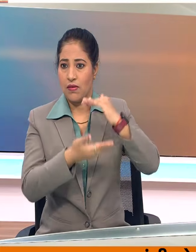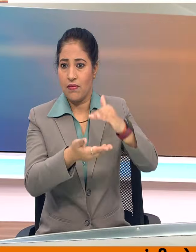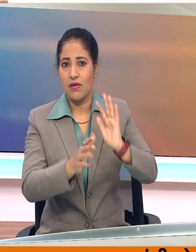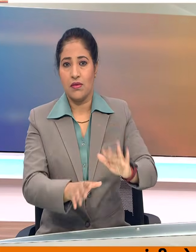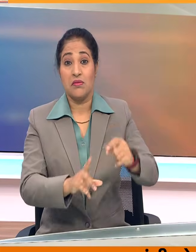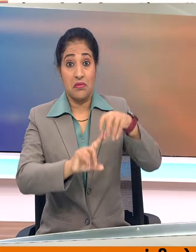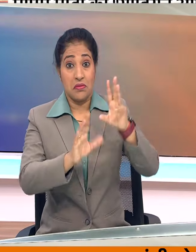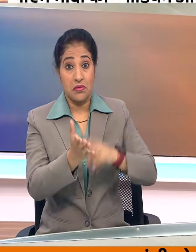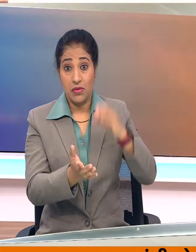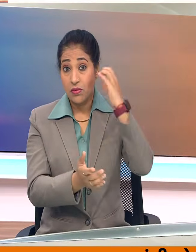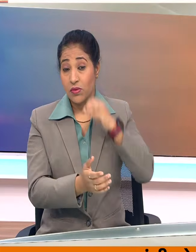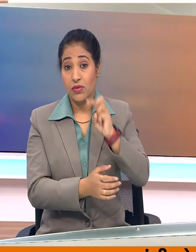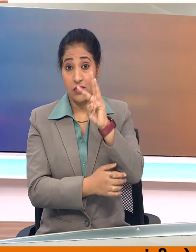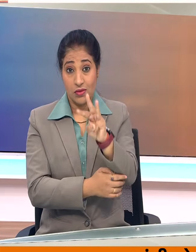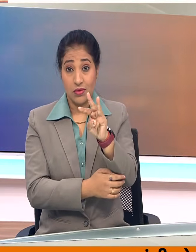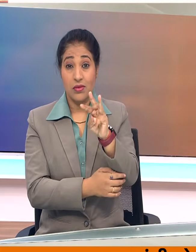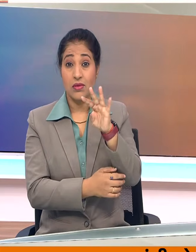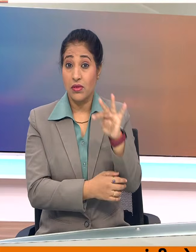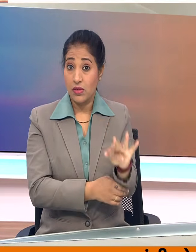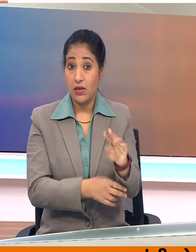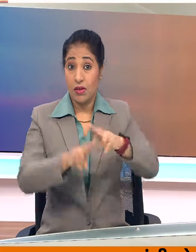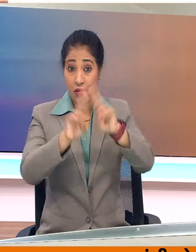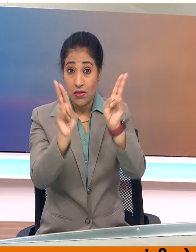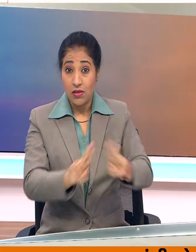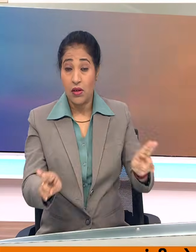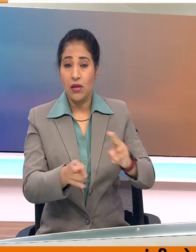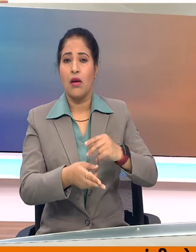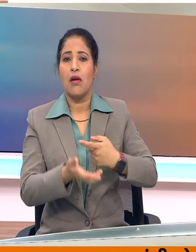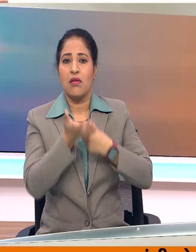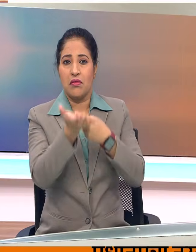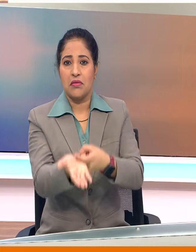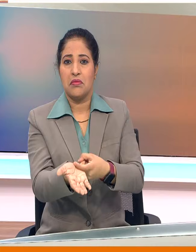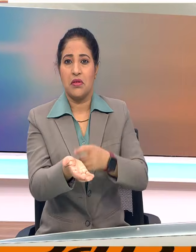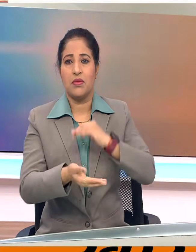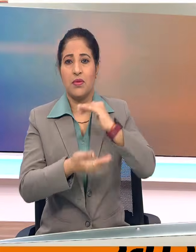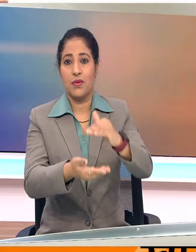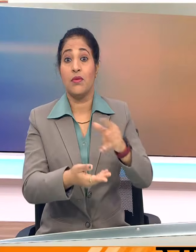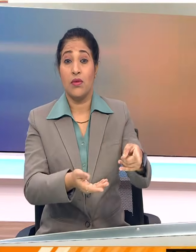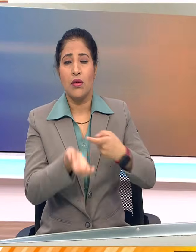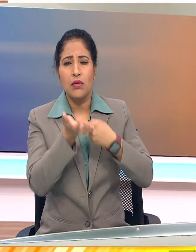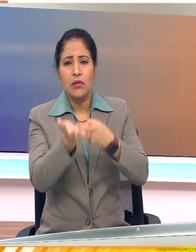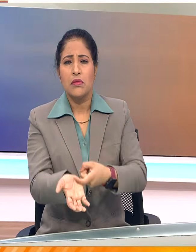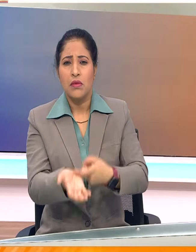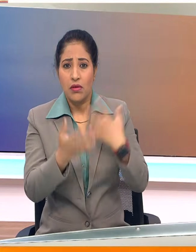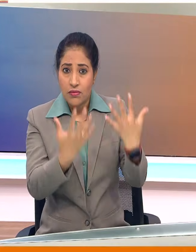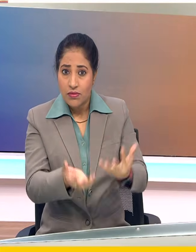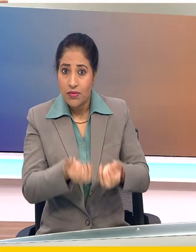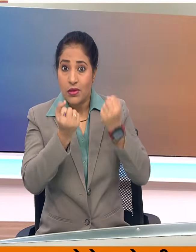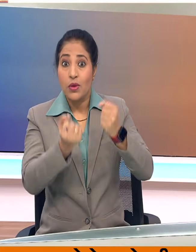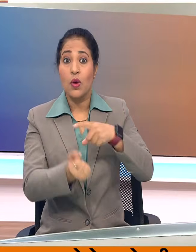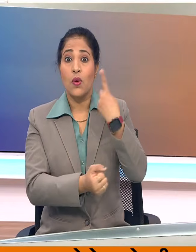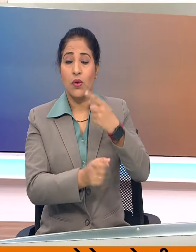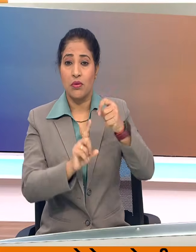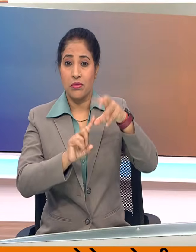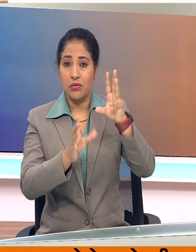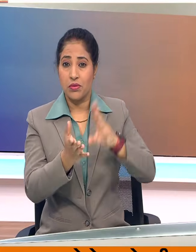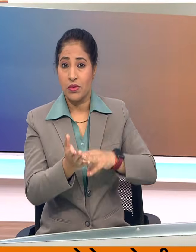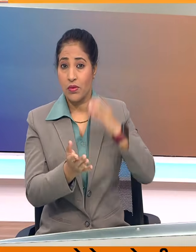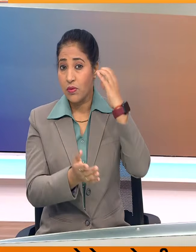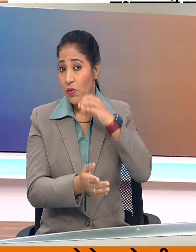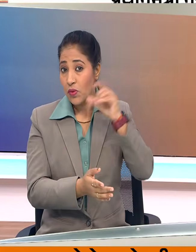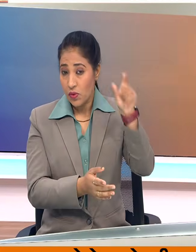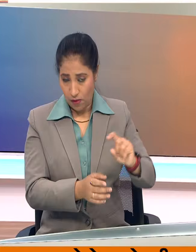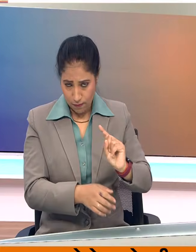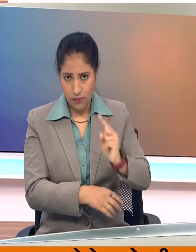प्रधानमंत्री को मिला 34वां अंतर्राष्ट्रीय सम्मान है। इस सम्मान को प्राप्त करने वाले प्रधानमंत्री